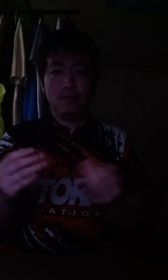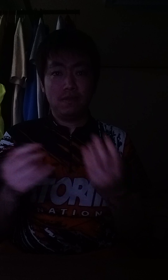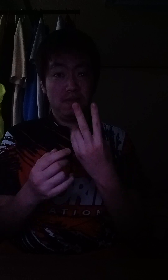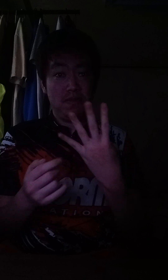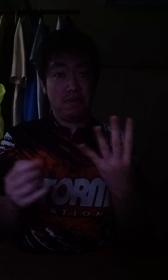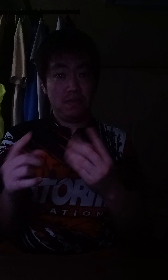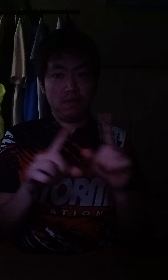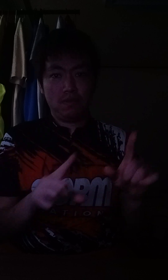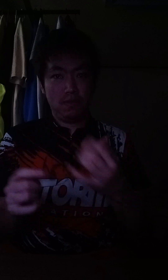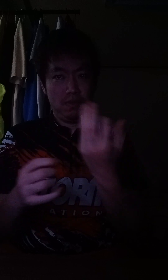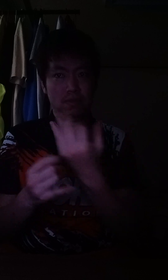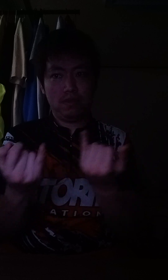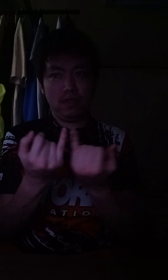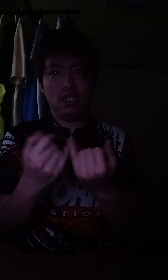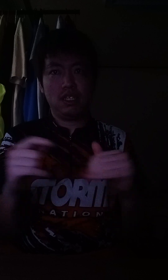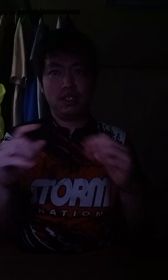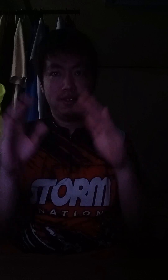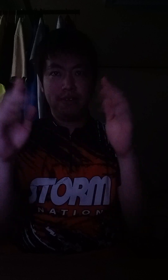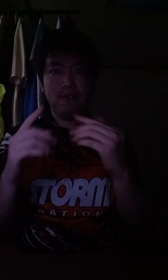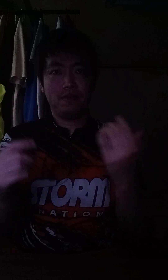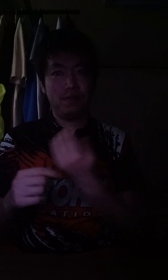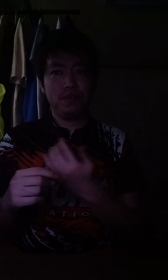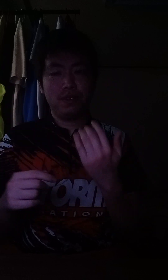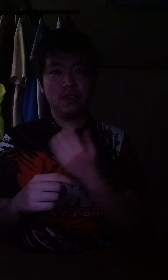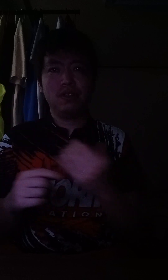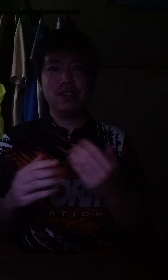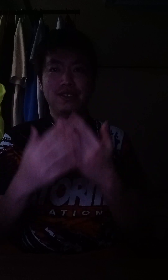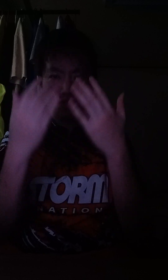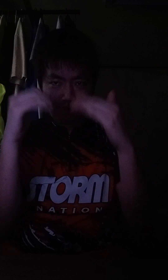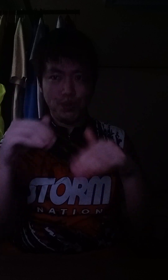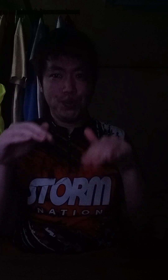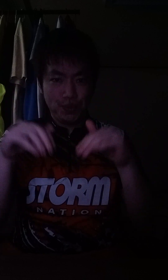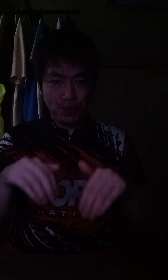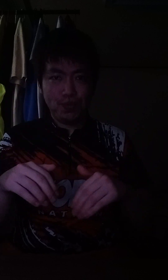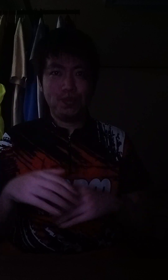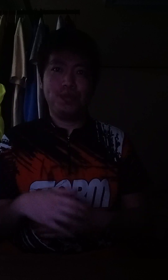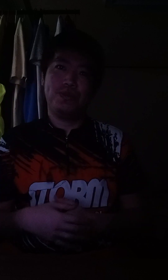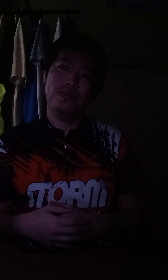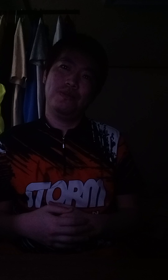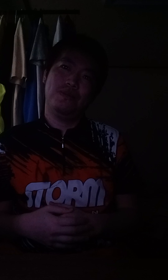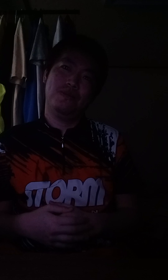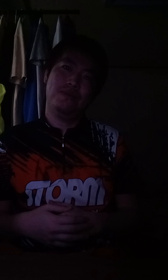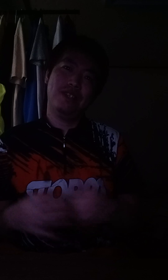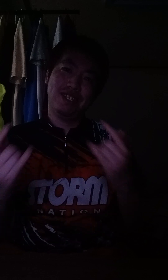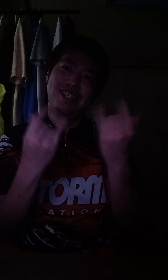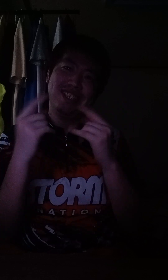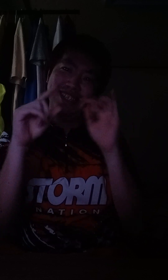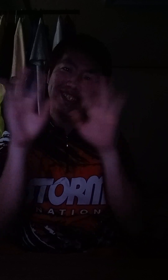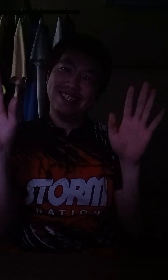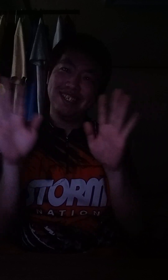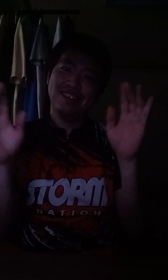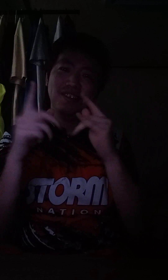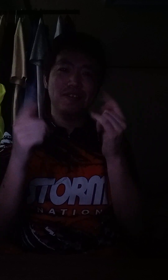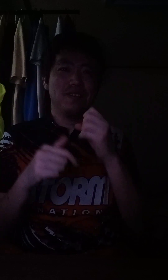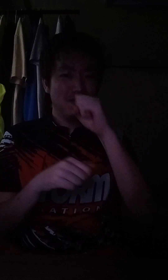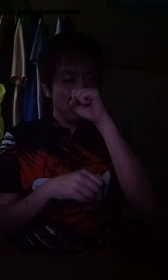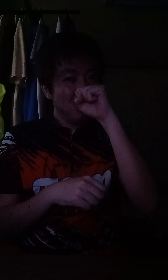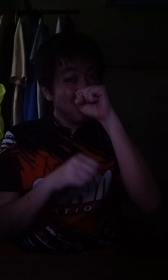24시간 엄마의 간호 덕분에 승현이의 상태가 많이 호전됐는데요. 오늘따라 승현이의 기분이 더 좋아 보입니다.